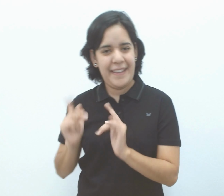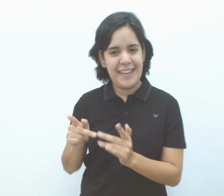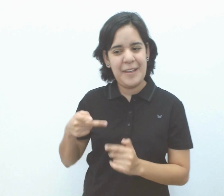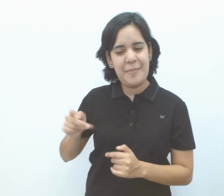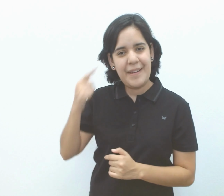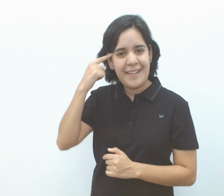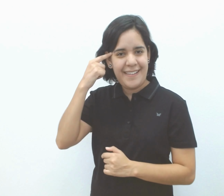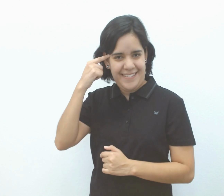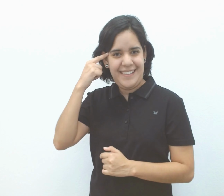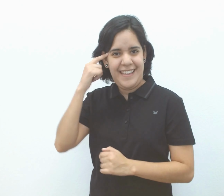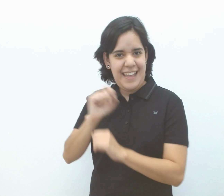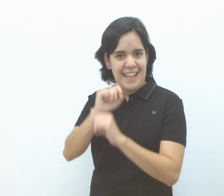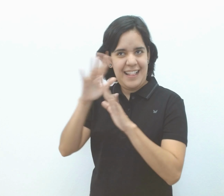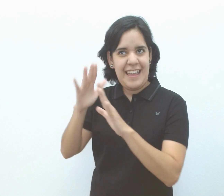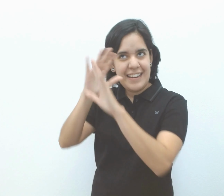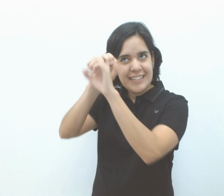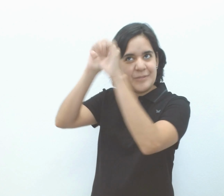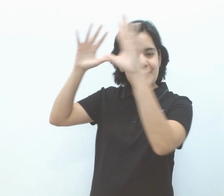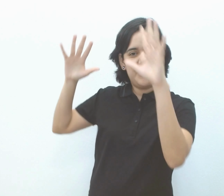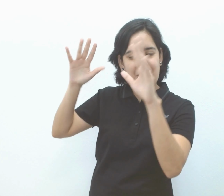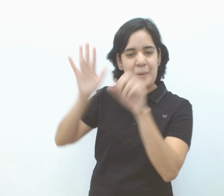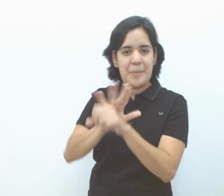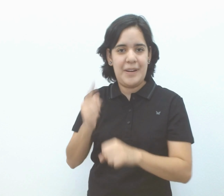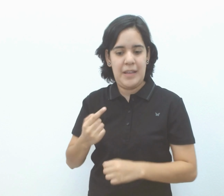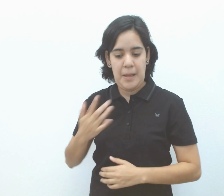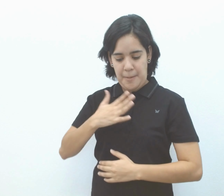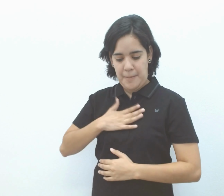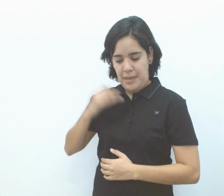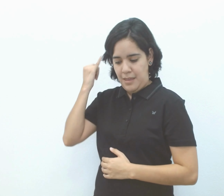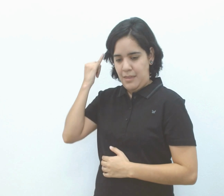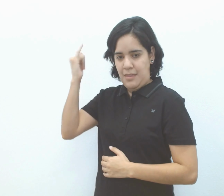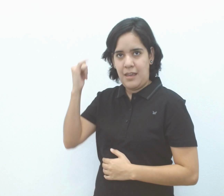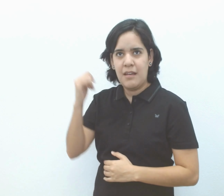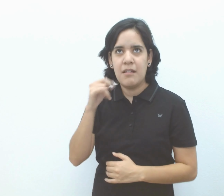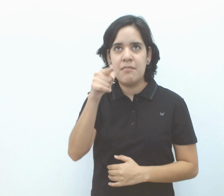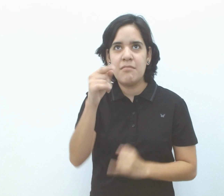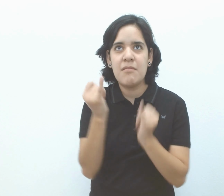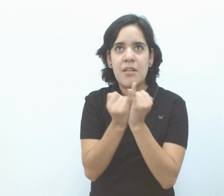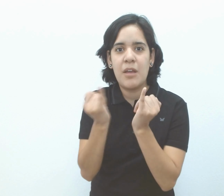lo que él tiene en su cabeza no lo tienen todos y que entonces vamos a empezar a jugar mucho en esta teoría de la